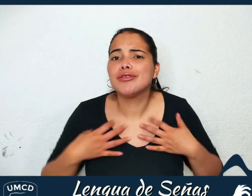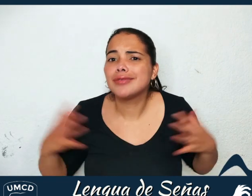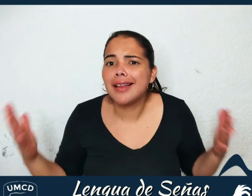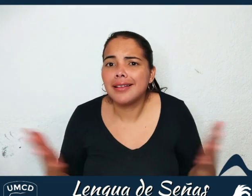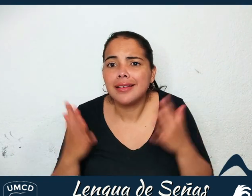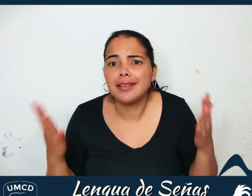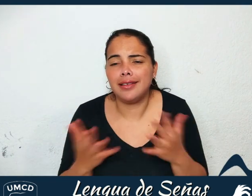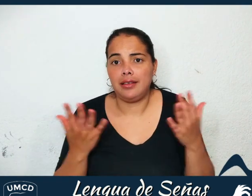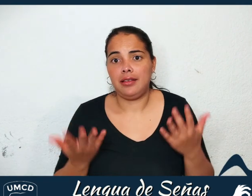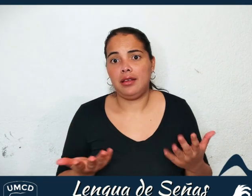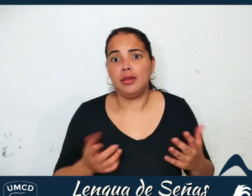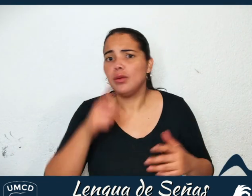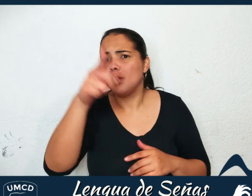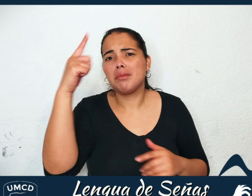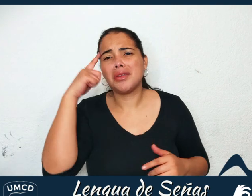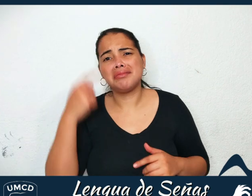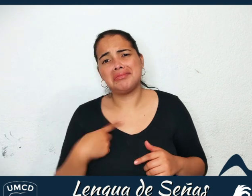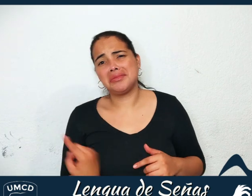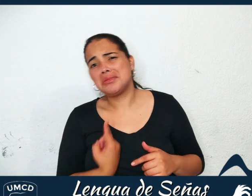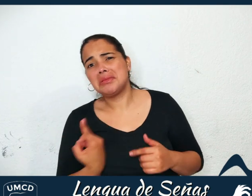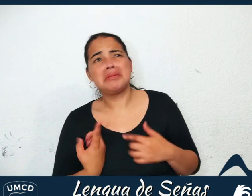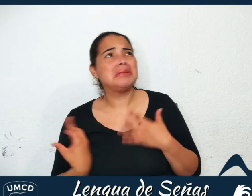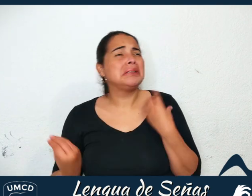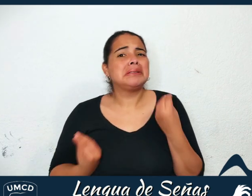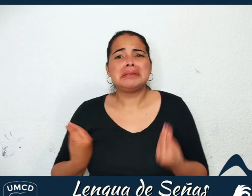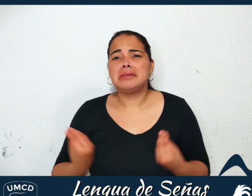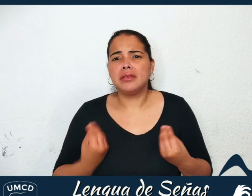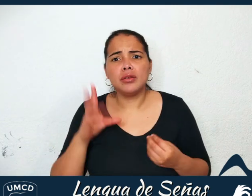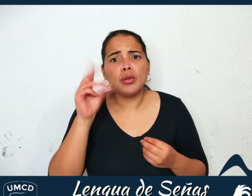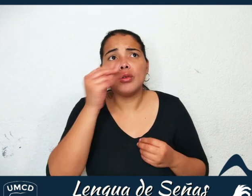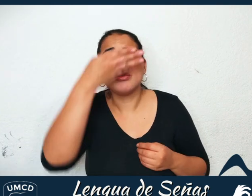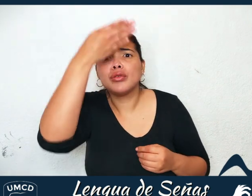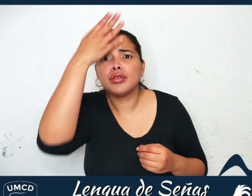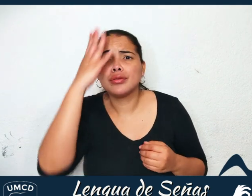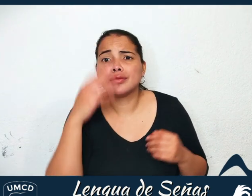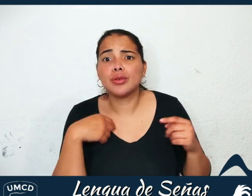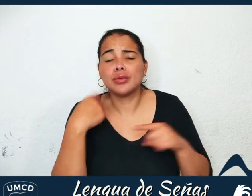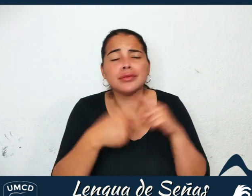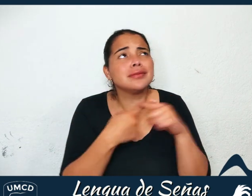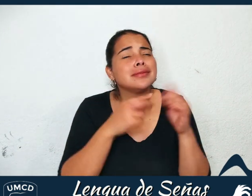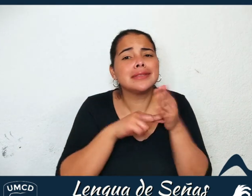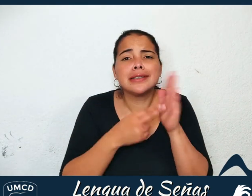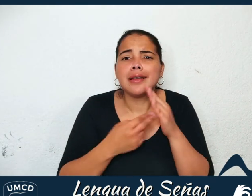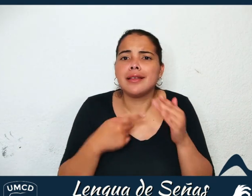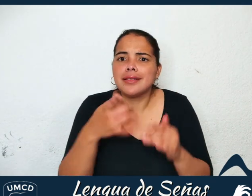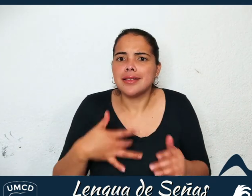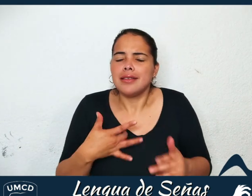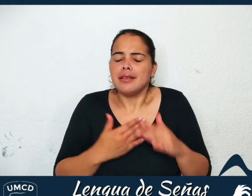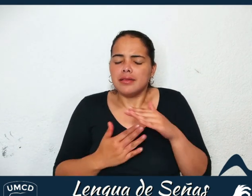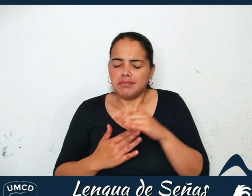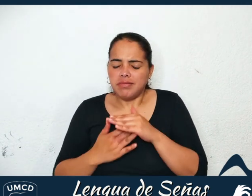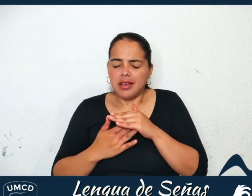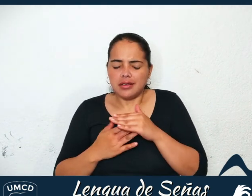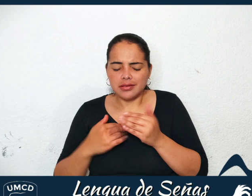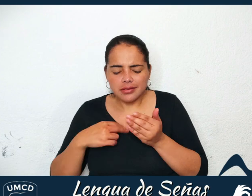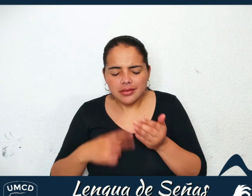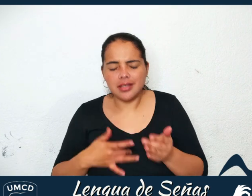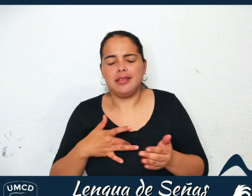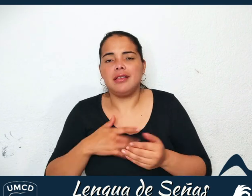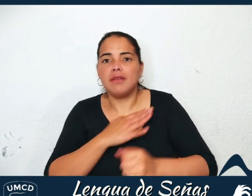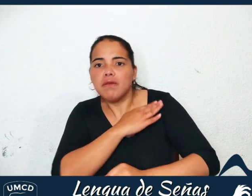nos alienta. Su presencia es la que nos ministra y nos da consuelo, nos da paz, nos